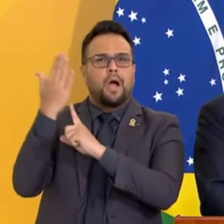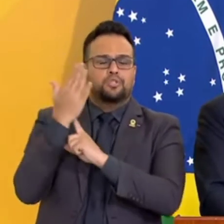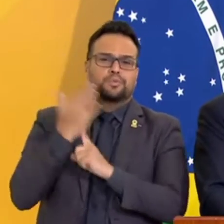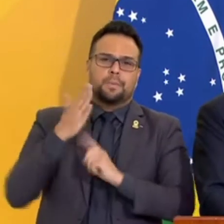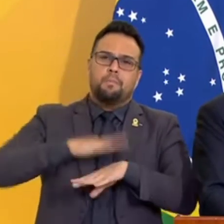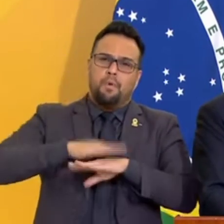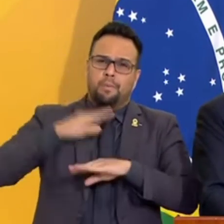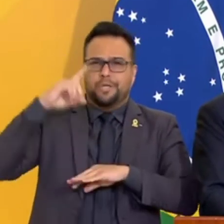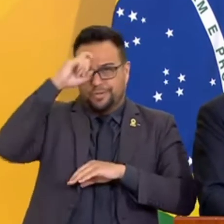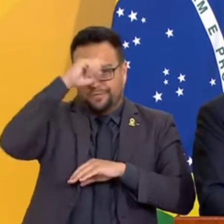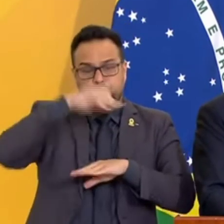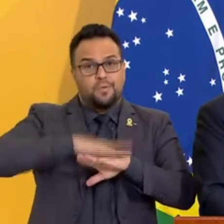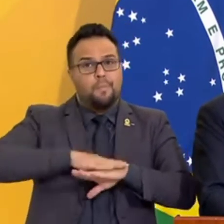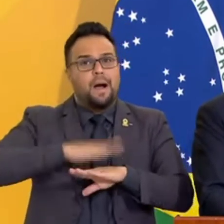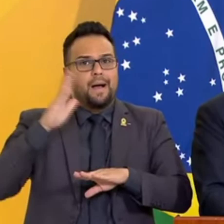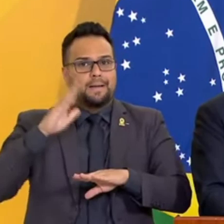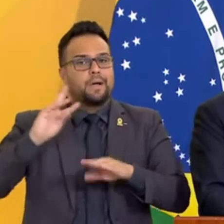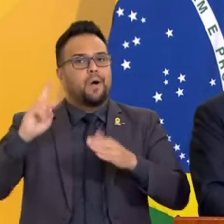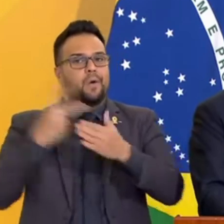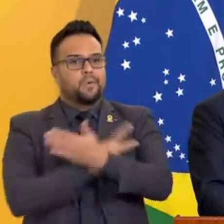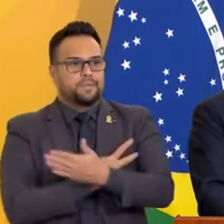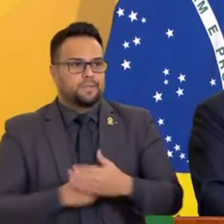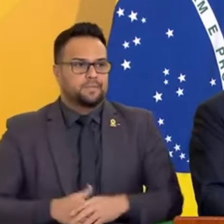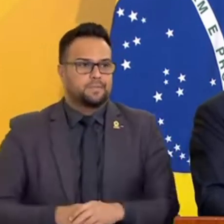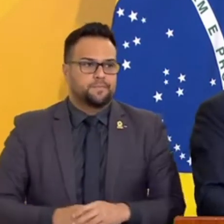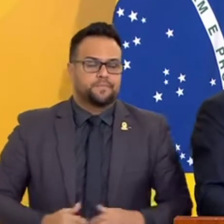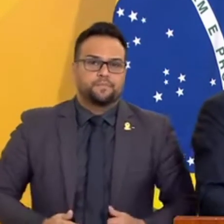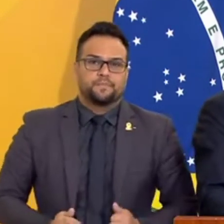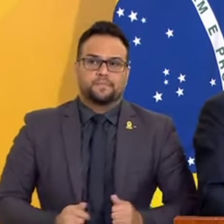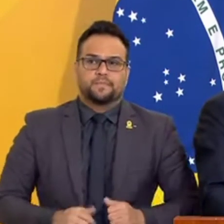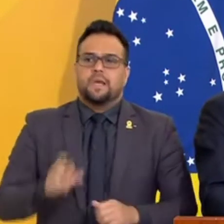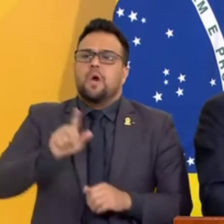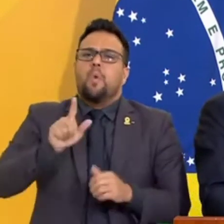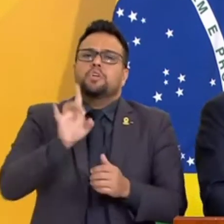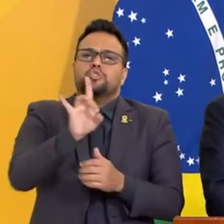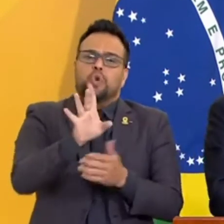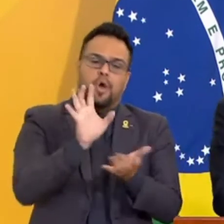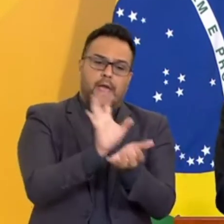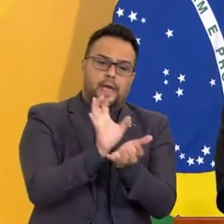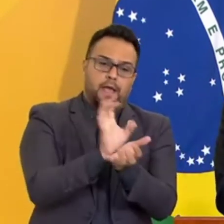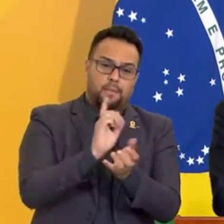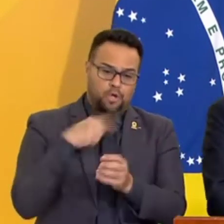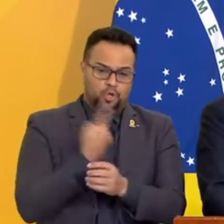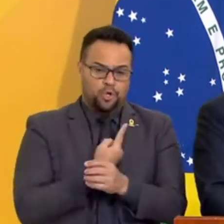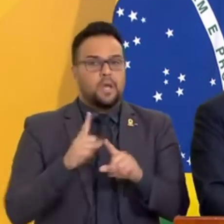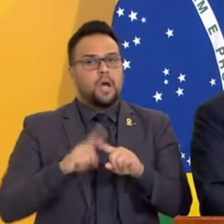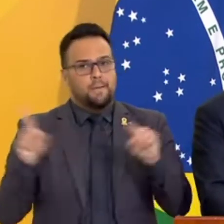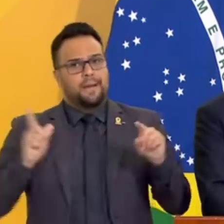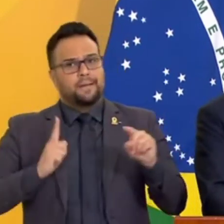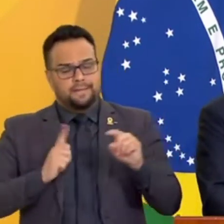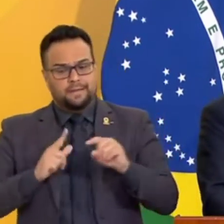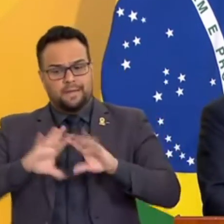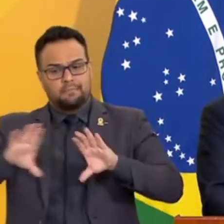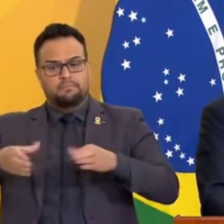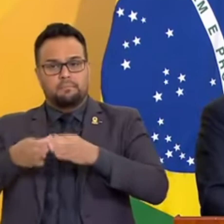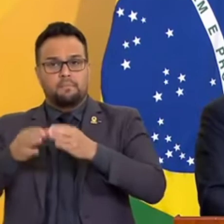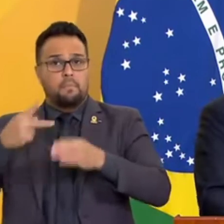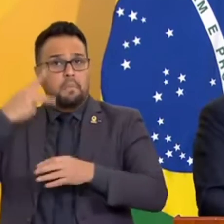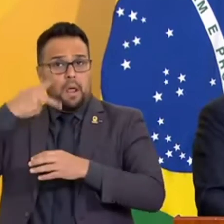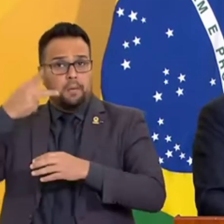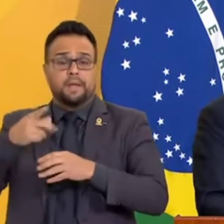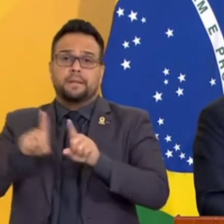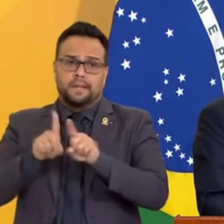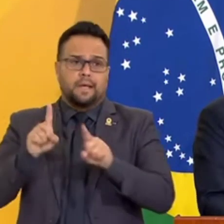difícil que nós passamos e não é penas a equipe Nossa uma parte considerável do parlamento brasileiro que não tem vários